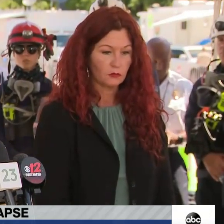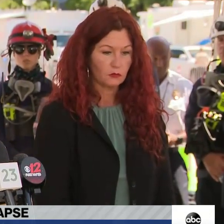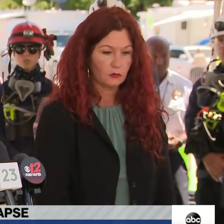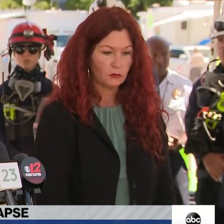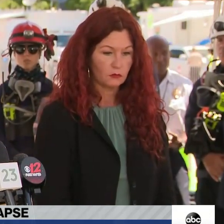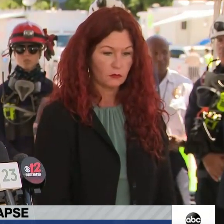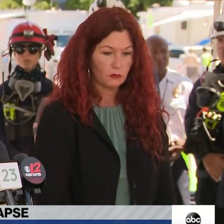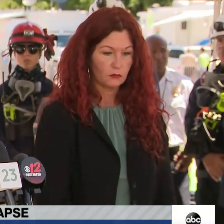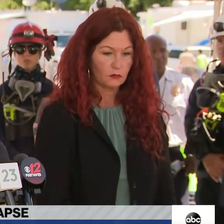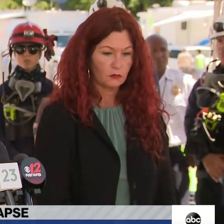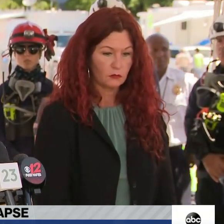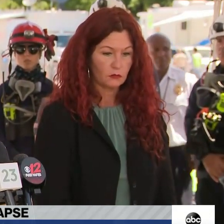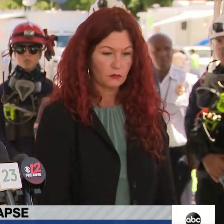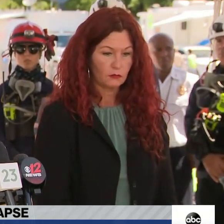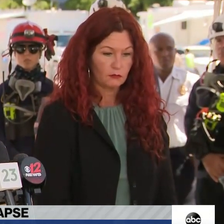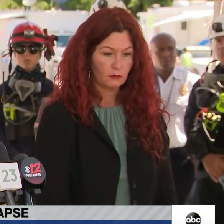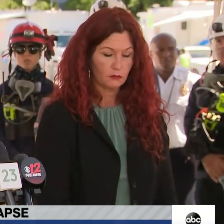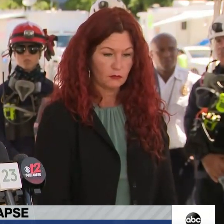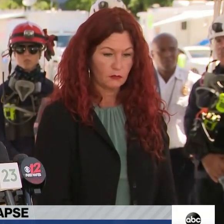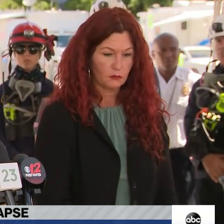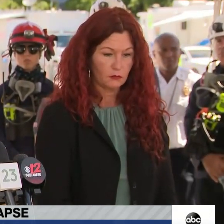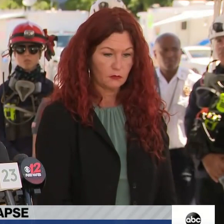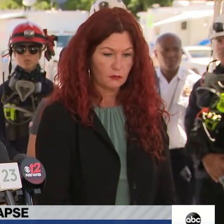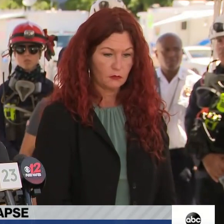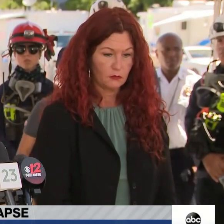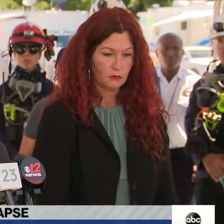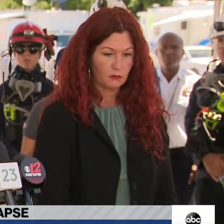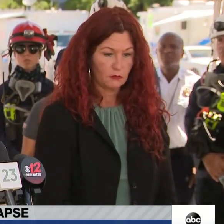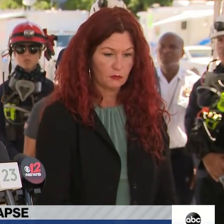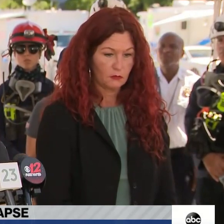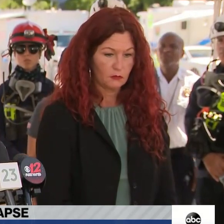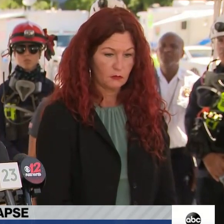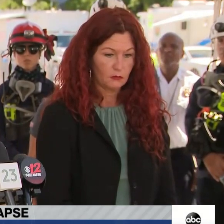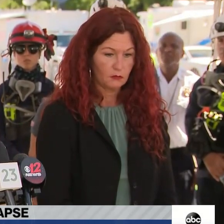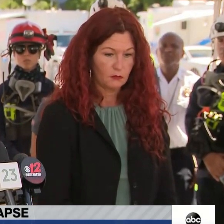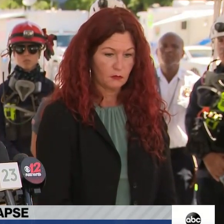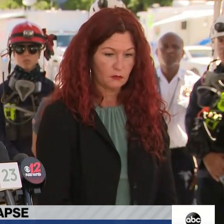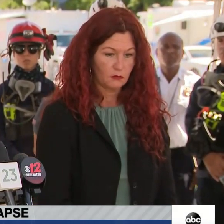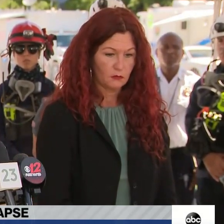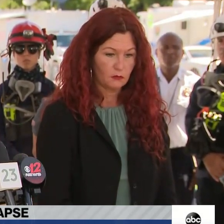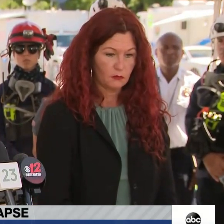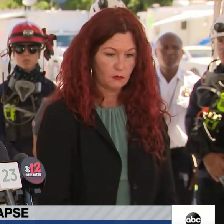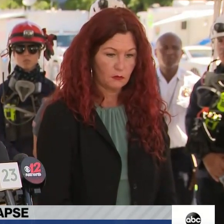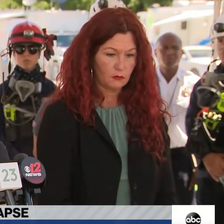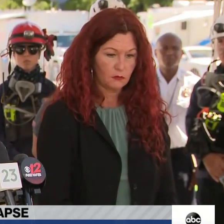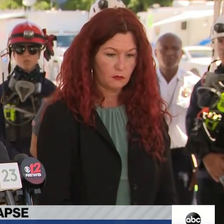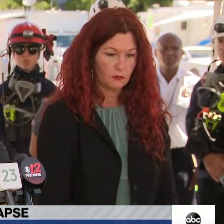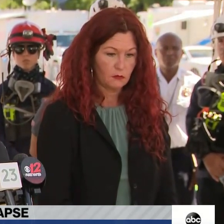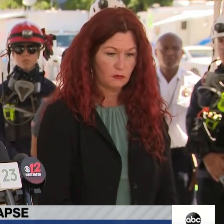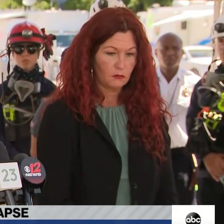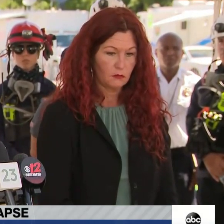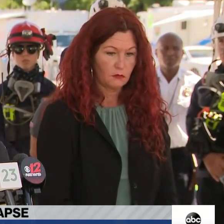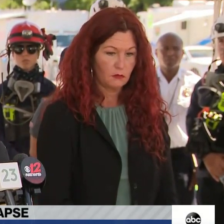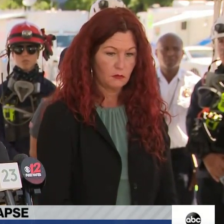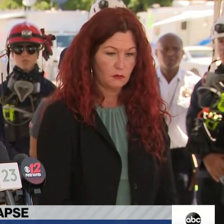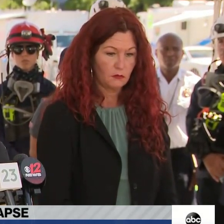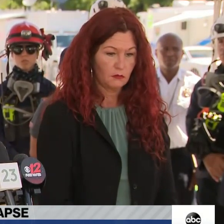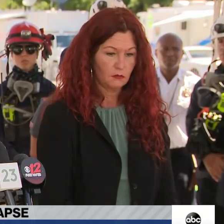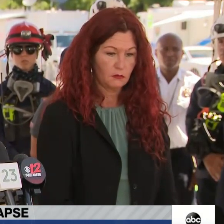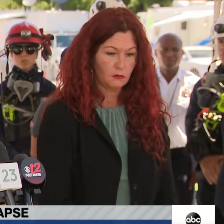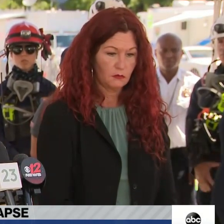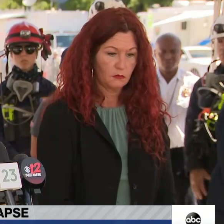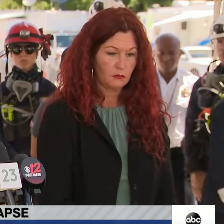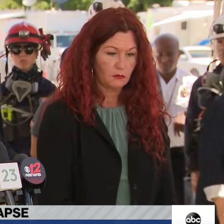que es un tema muy emocionante para ellos, pero es lo correcto, no podemos arriesgar las vidas de ellos. Y también